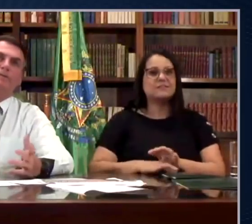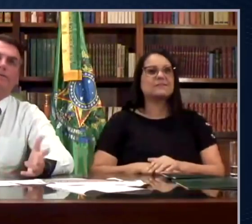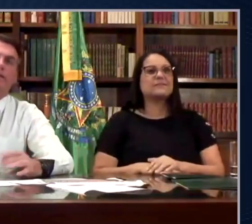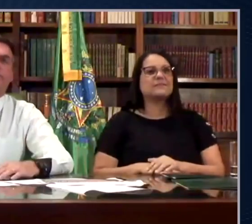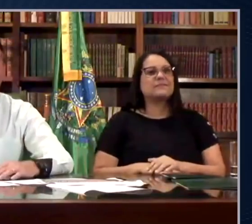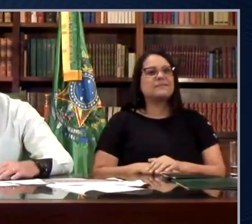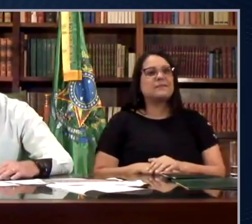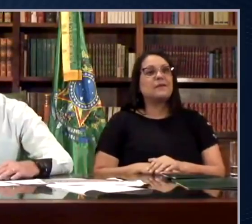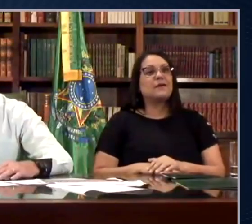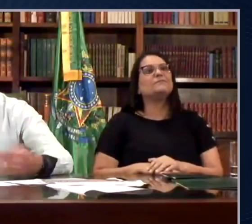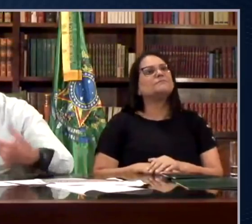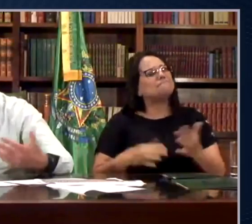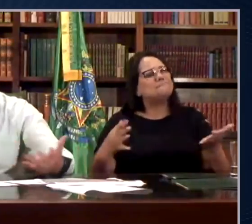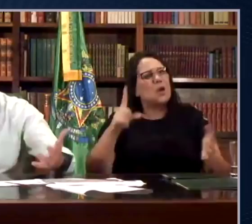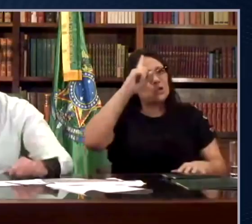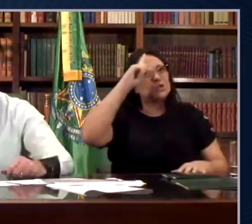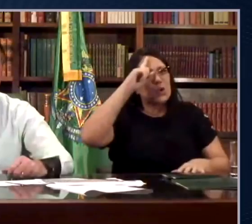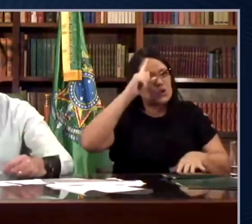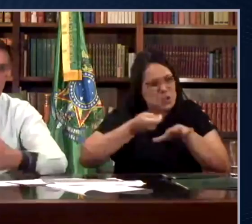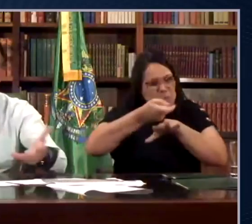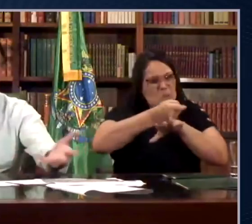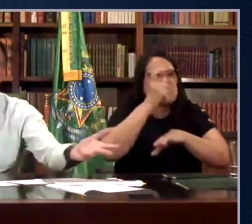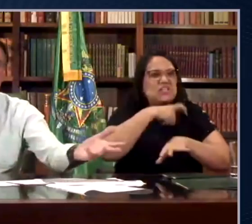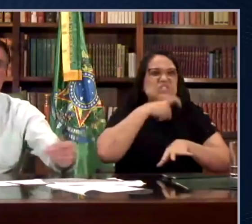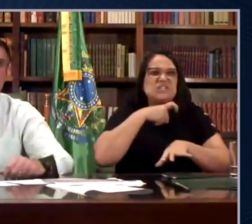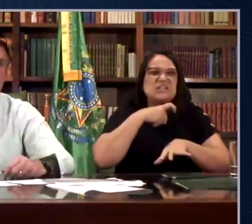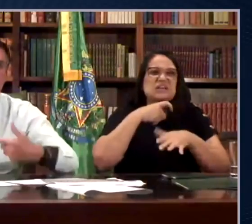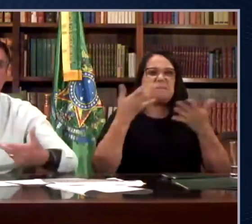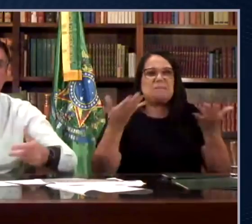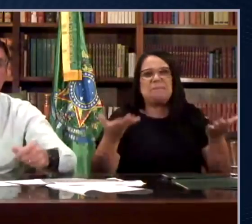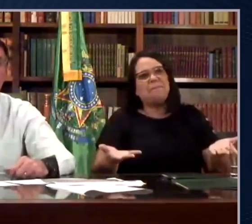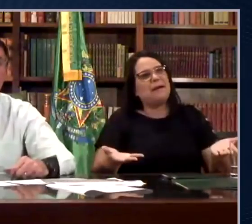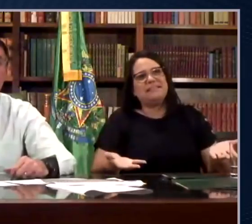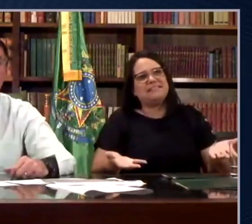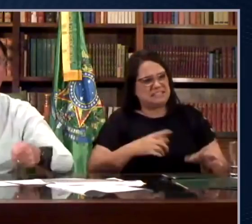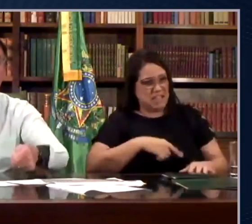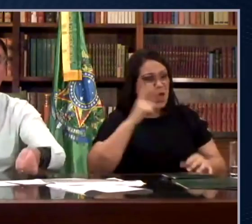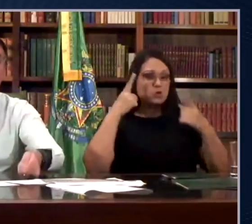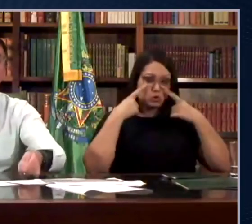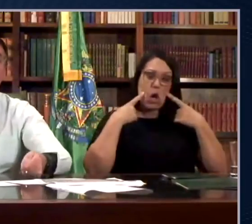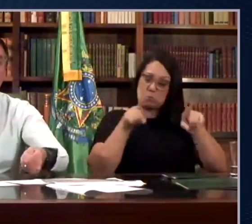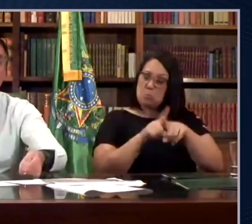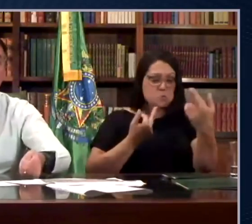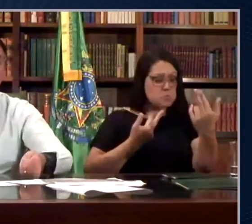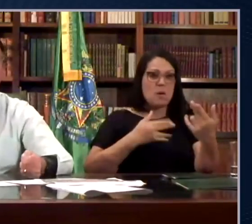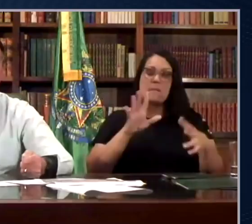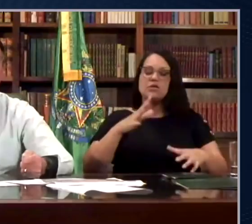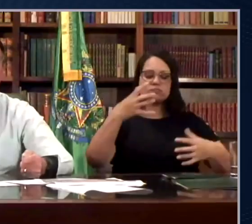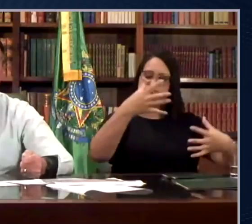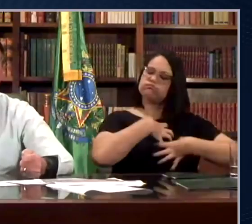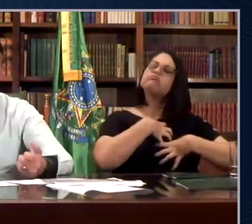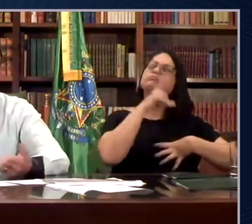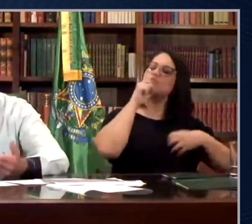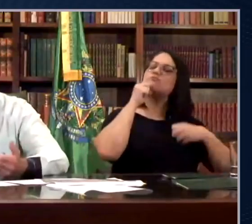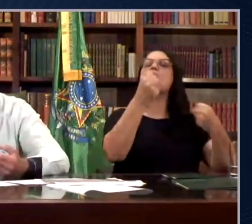Cara, todo dia tem 3, 4 fake news comigo. Eu choro também, mas por esse motivo, não, eu estou cada vez mais forte em manter